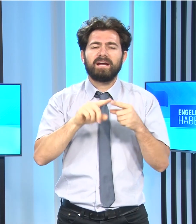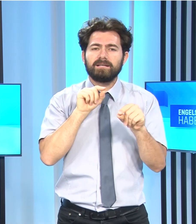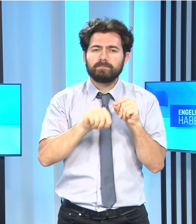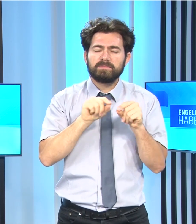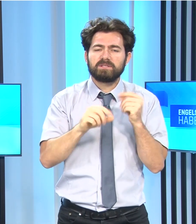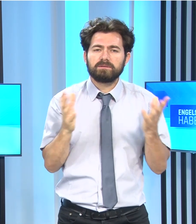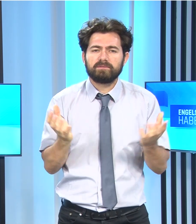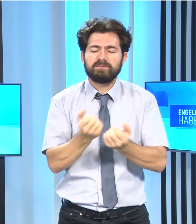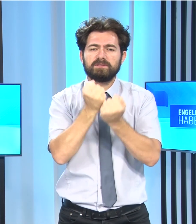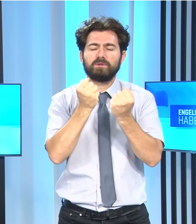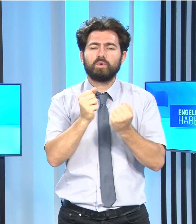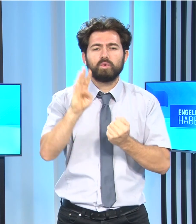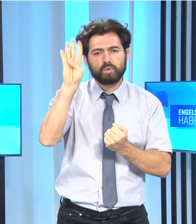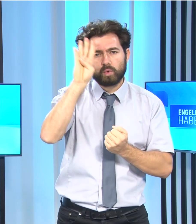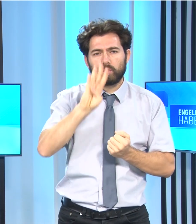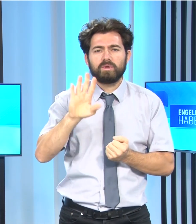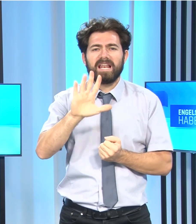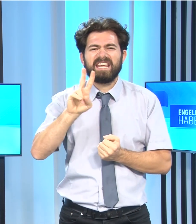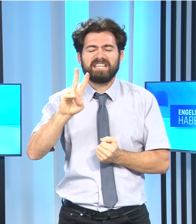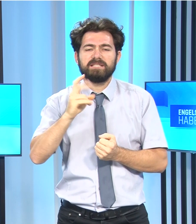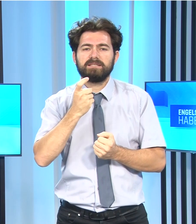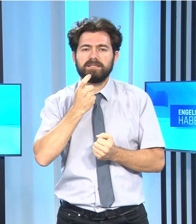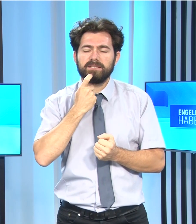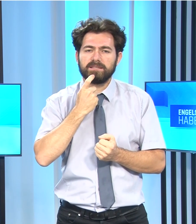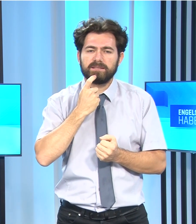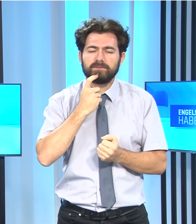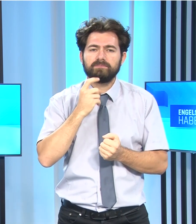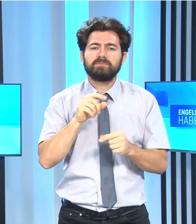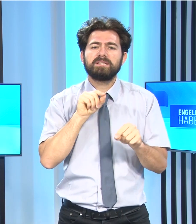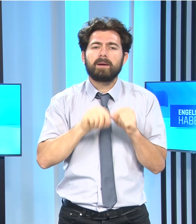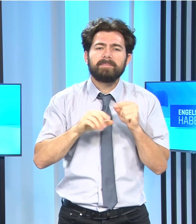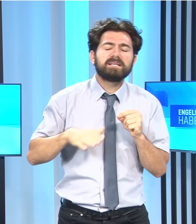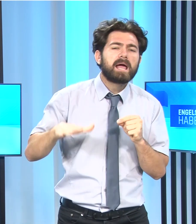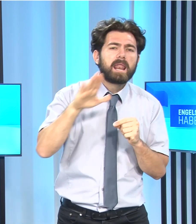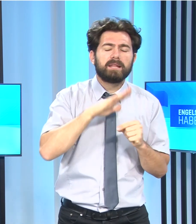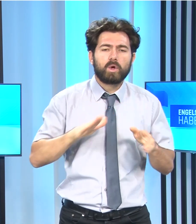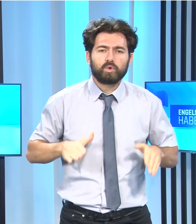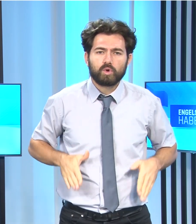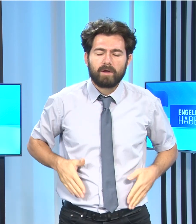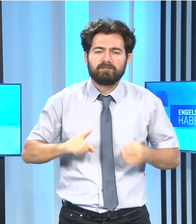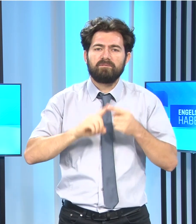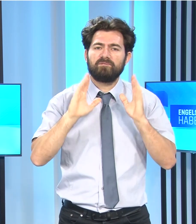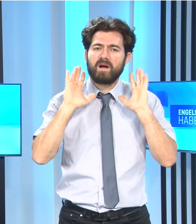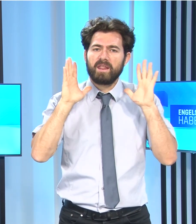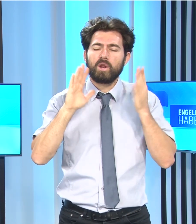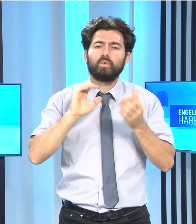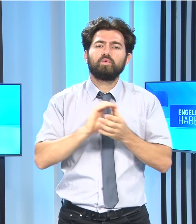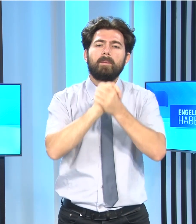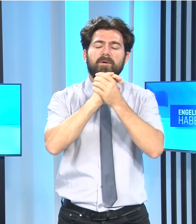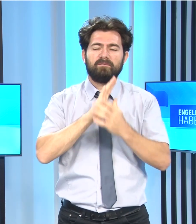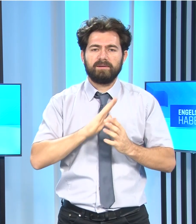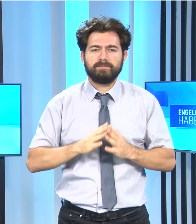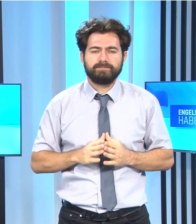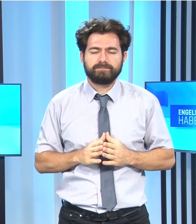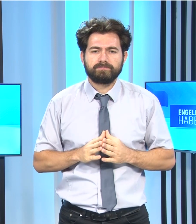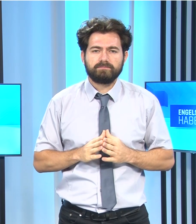ve Kıbrıs'ın fethinin 452. yıl dönümü ülke genelinde tören ve etkinliklerle kutlandı.